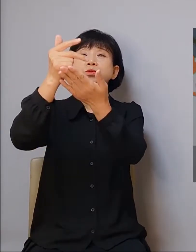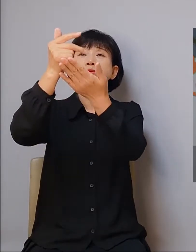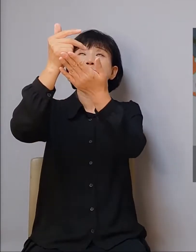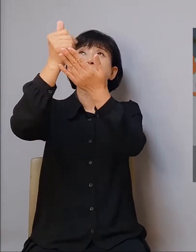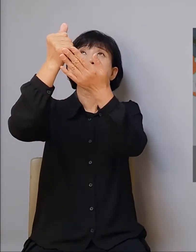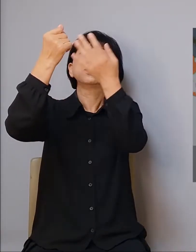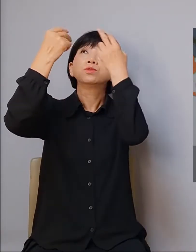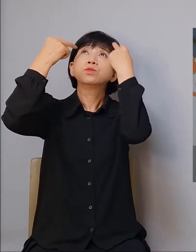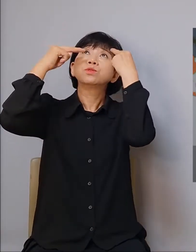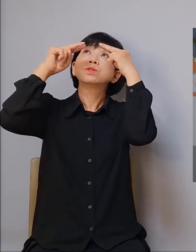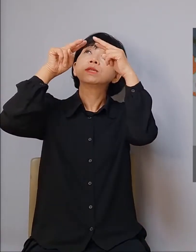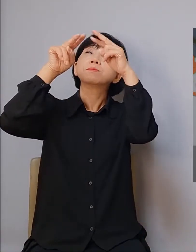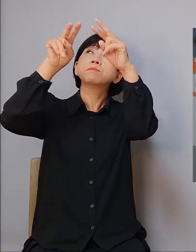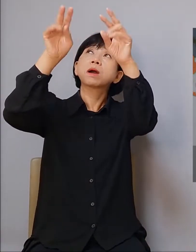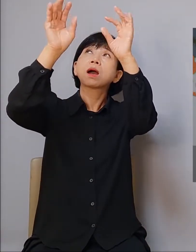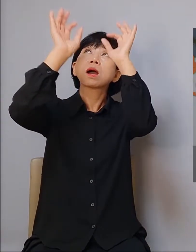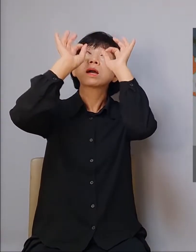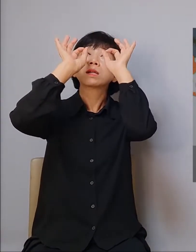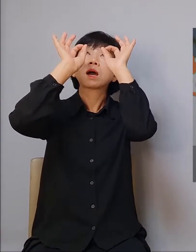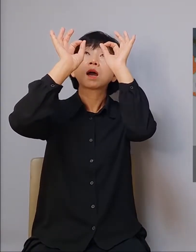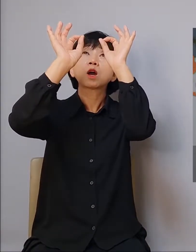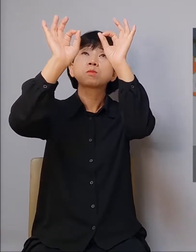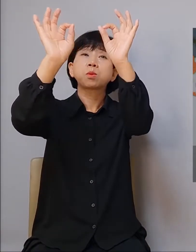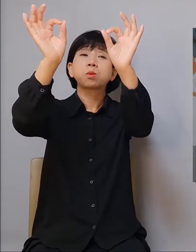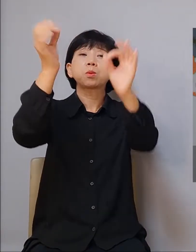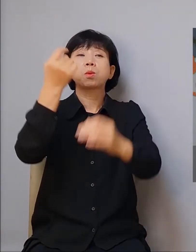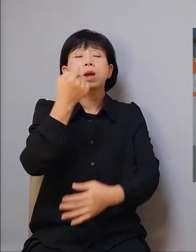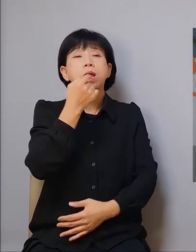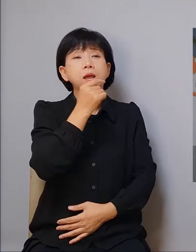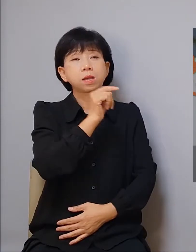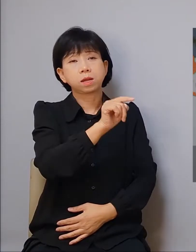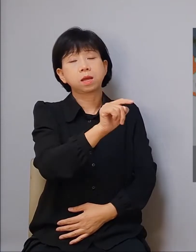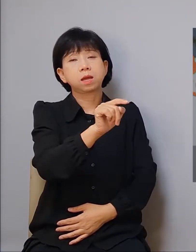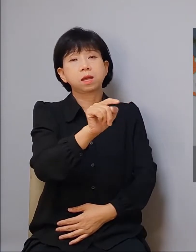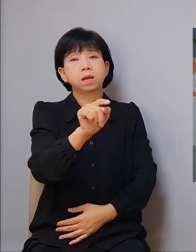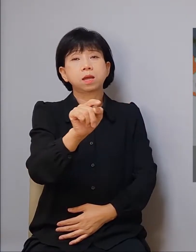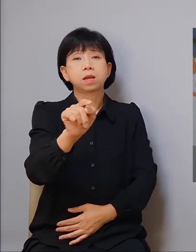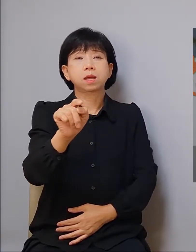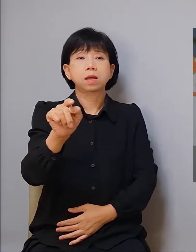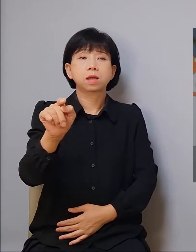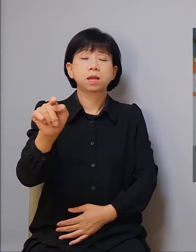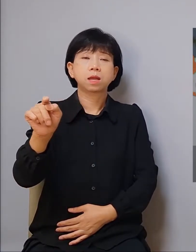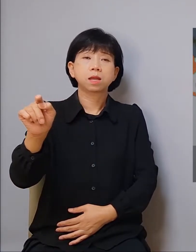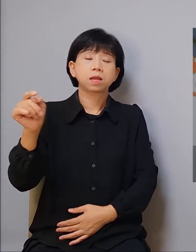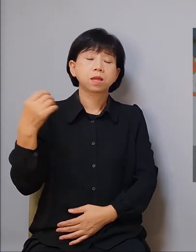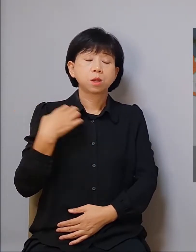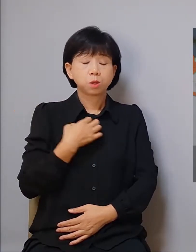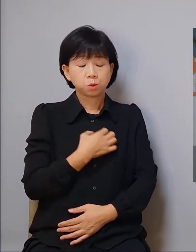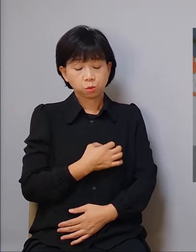위로의 주님 바라보아. 괴로울 때